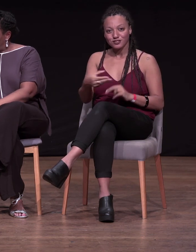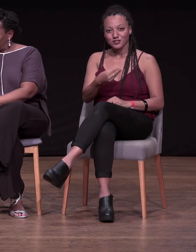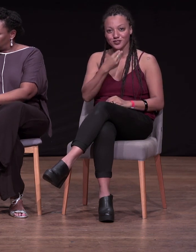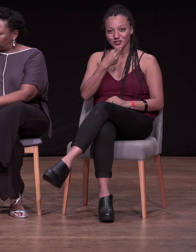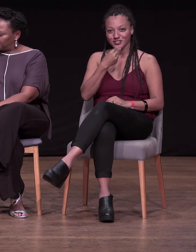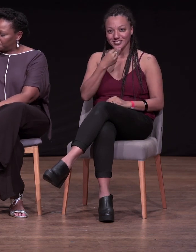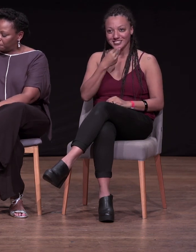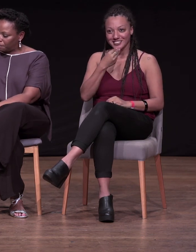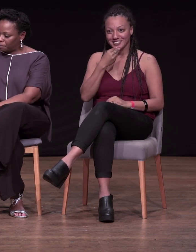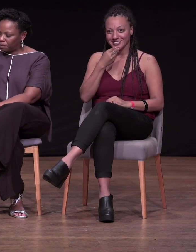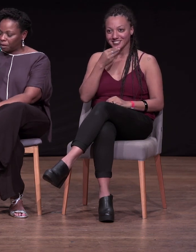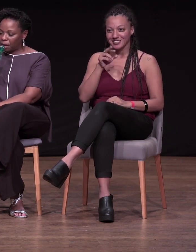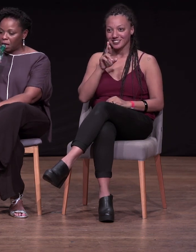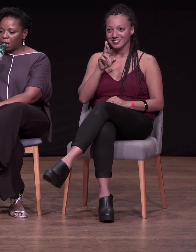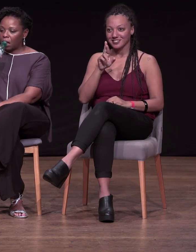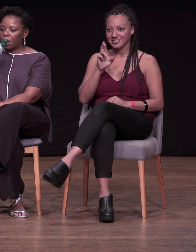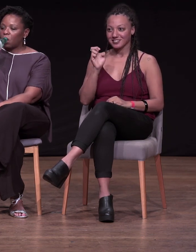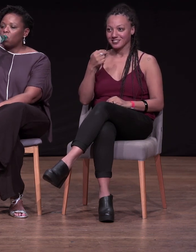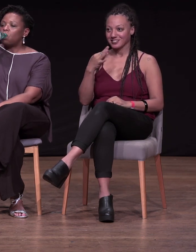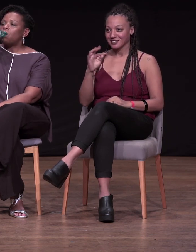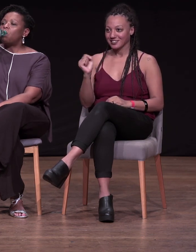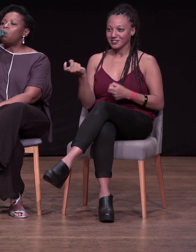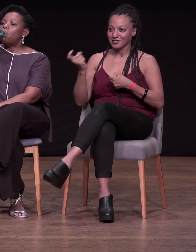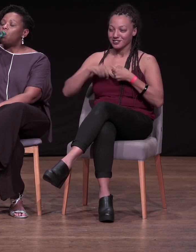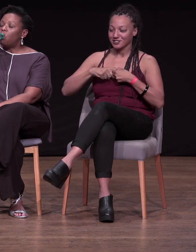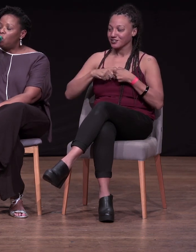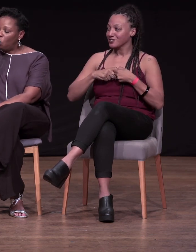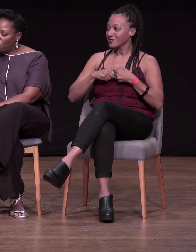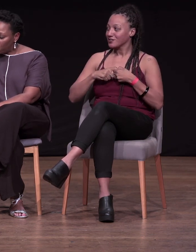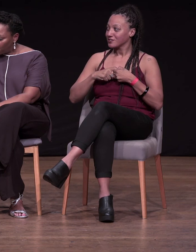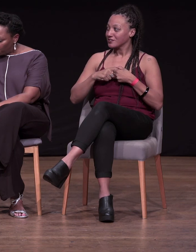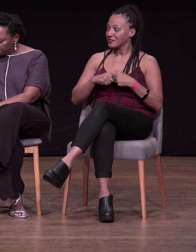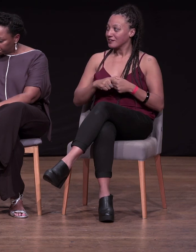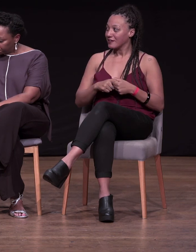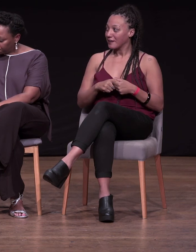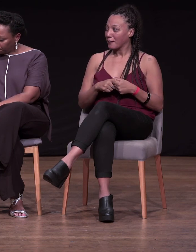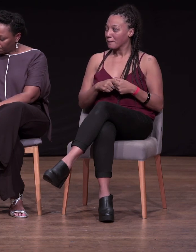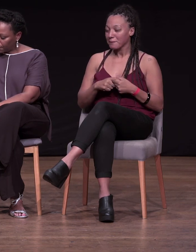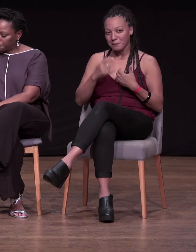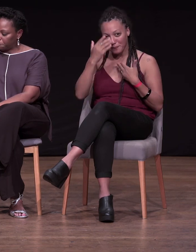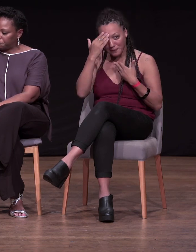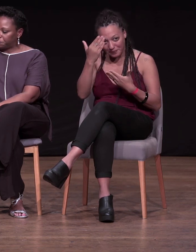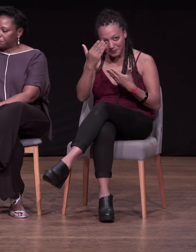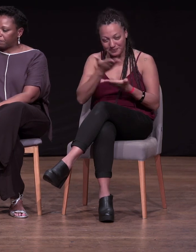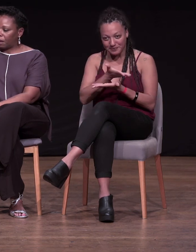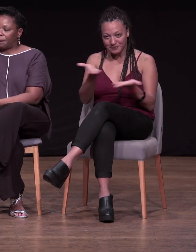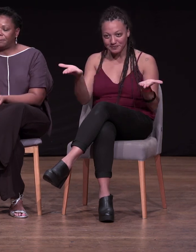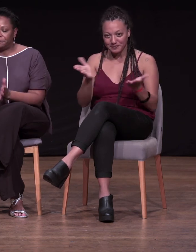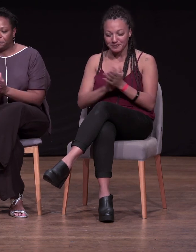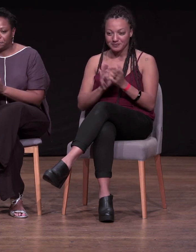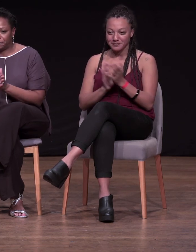Renata volte para a gente continuar numa próxima oportunidade. Muito obrigada.